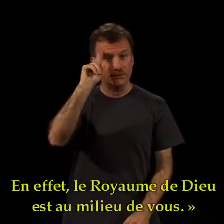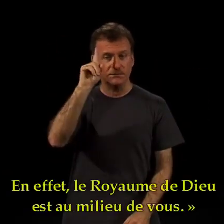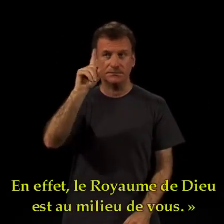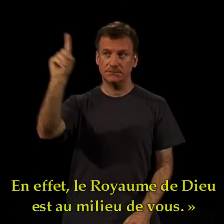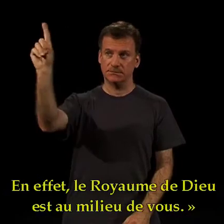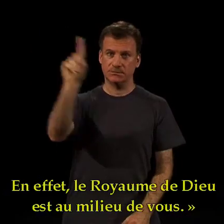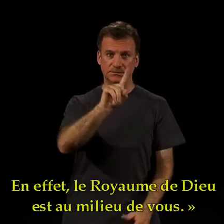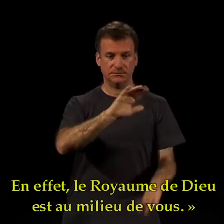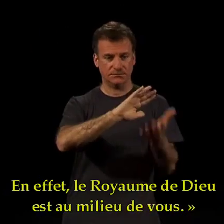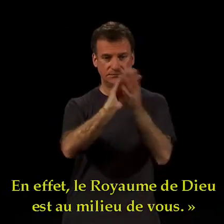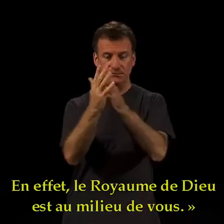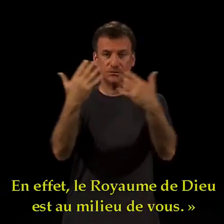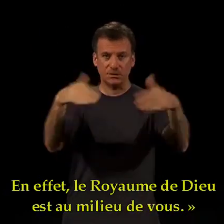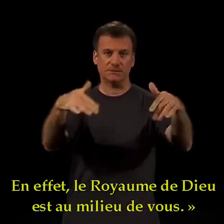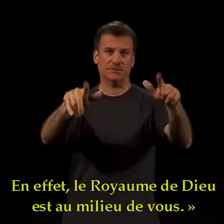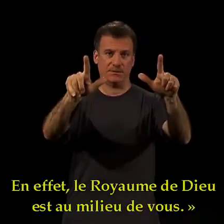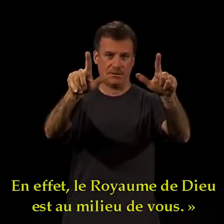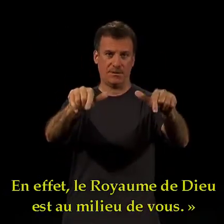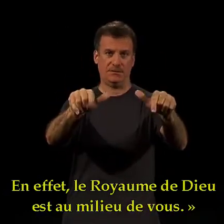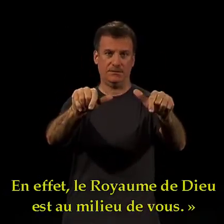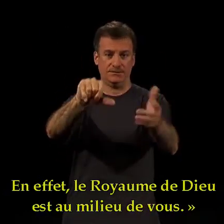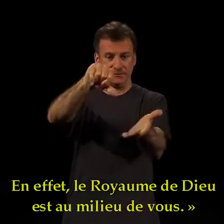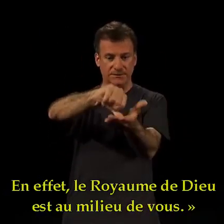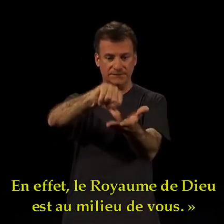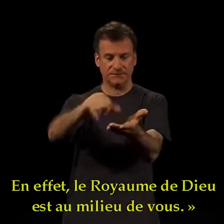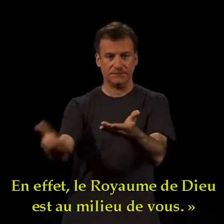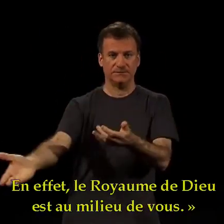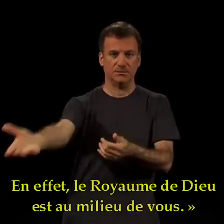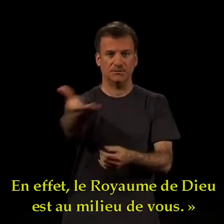En effet, le royaume de Dieu est au milieu de vous.»